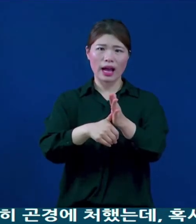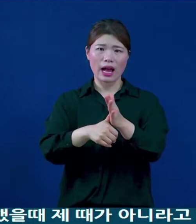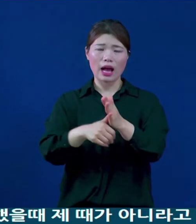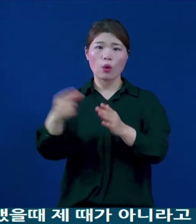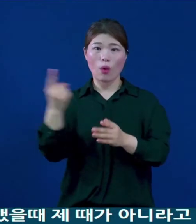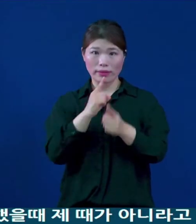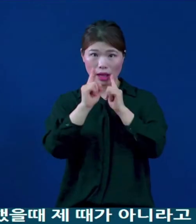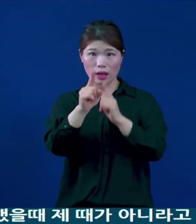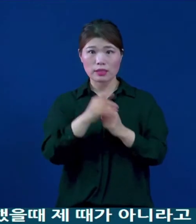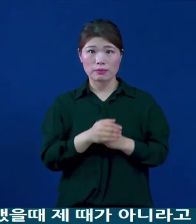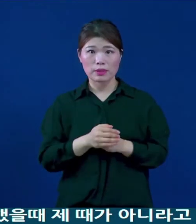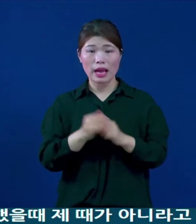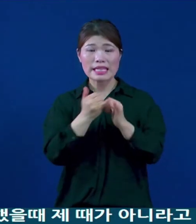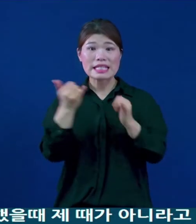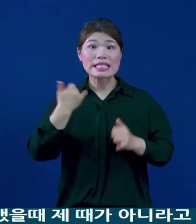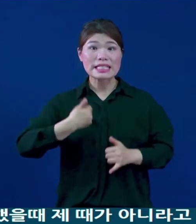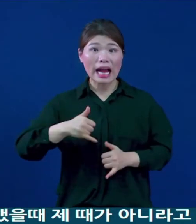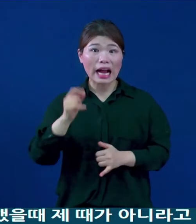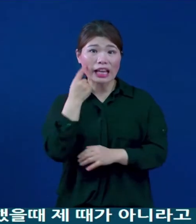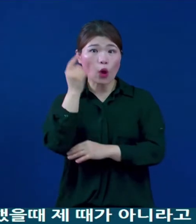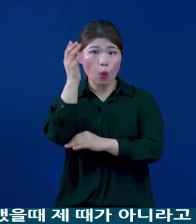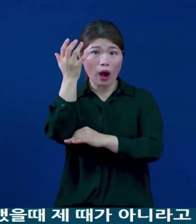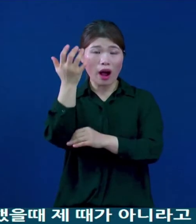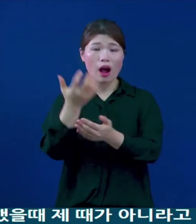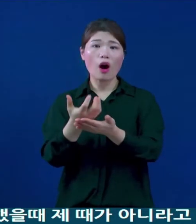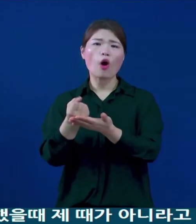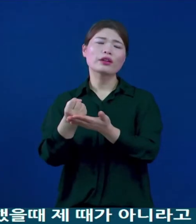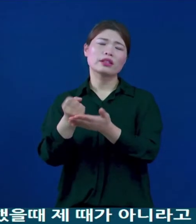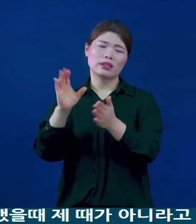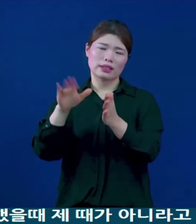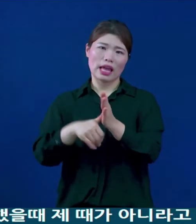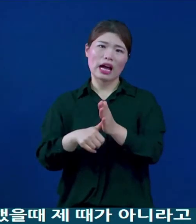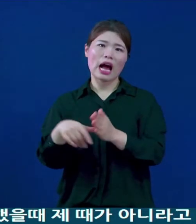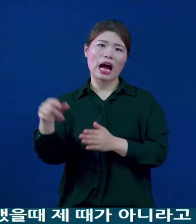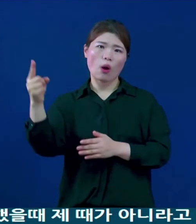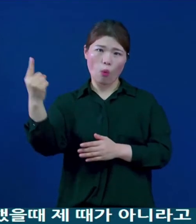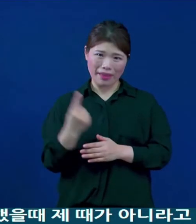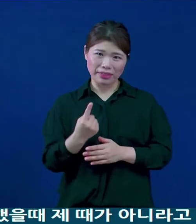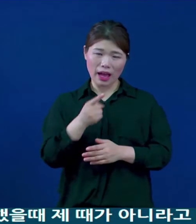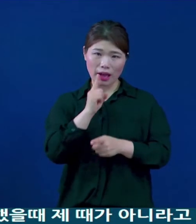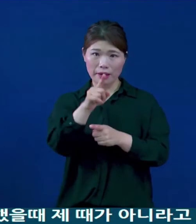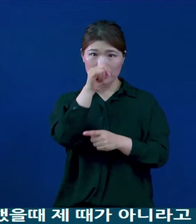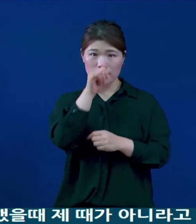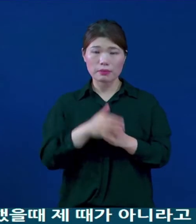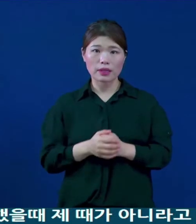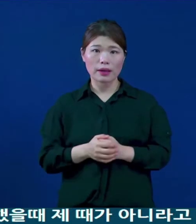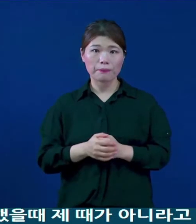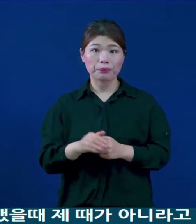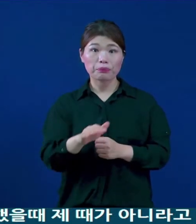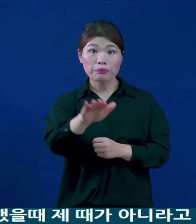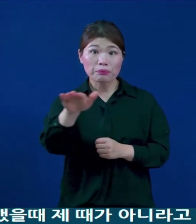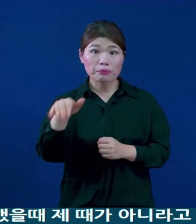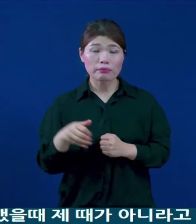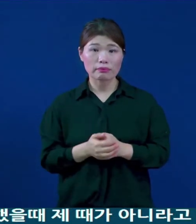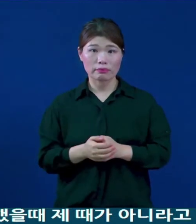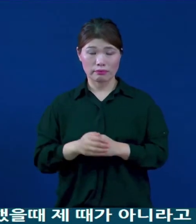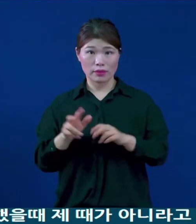뭐라고 얘기하냐면 인자가 영광 얻을 때가 왔다라고 얘기하는 겁니다. 여러분,